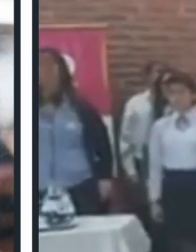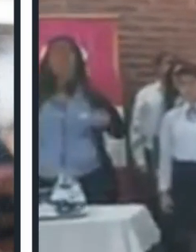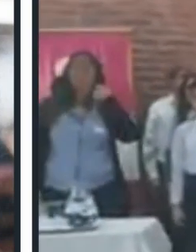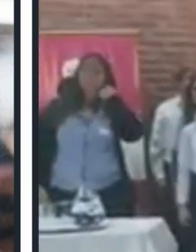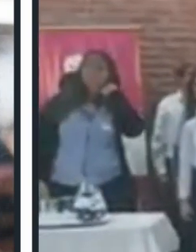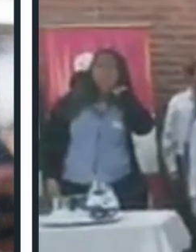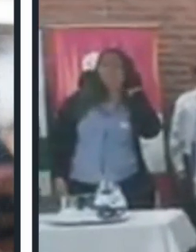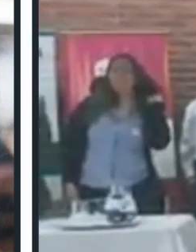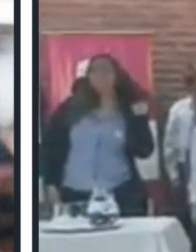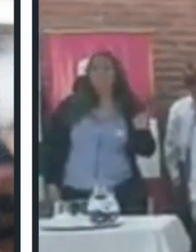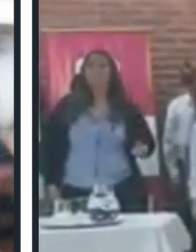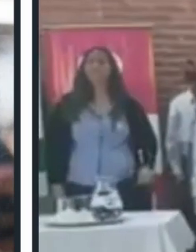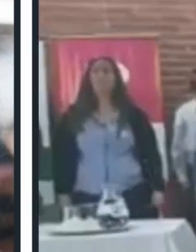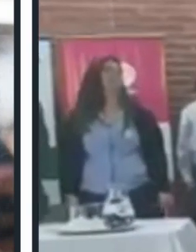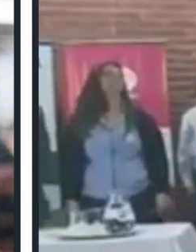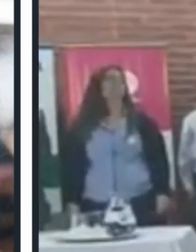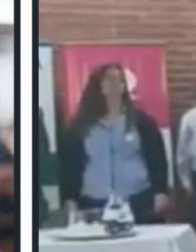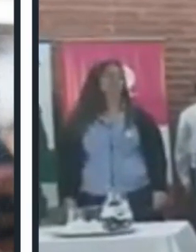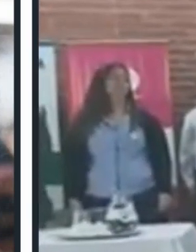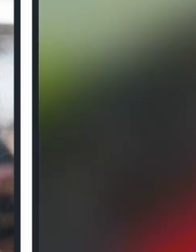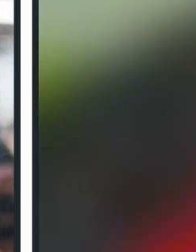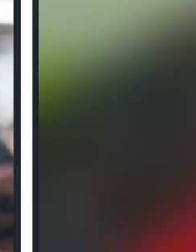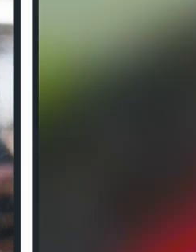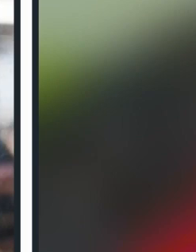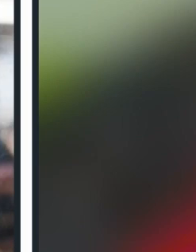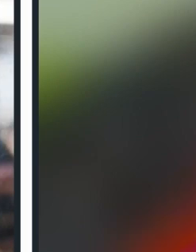muy concretas. Entonces, ellos,